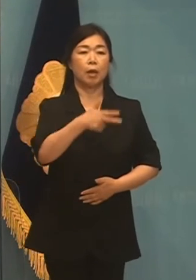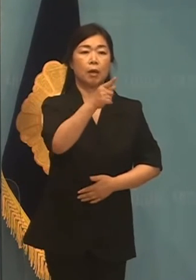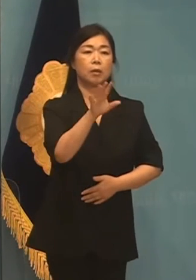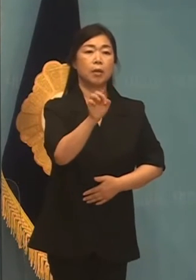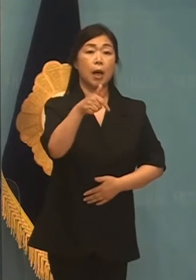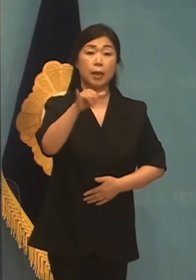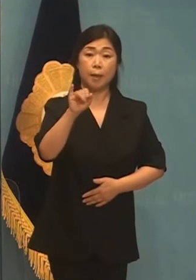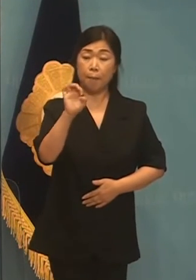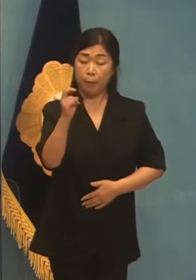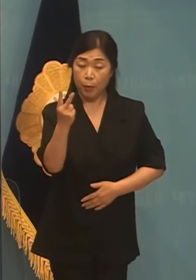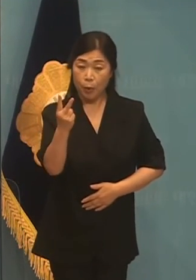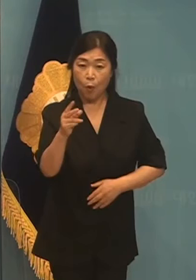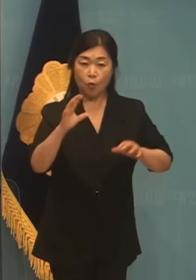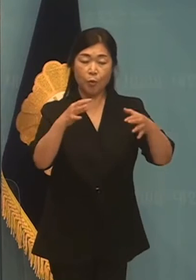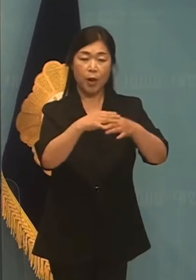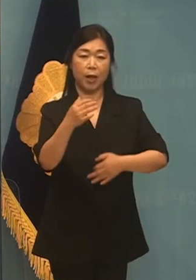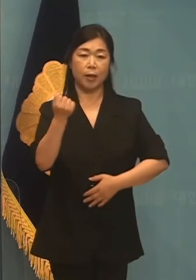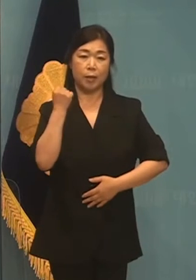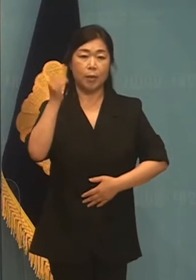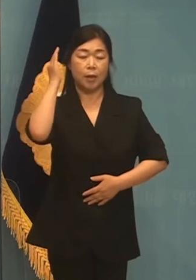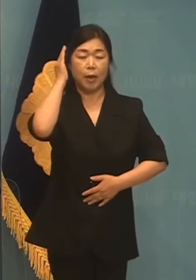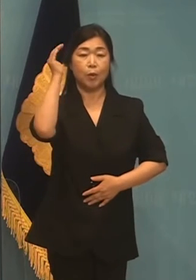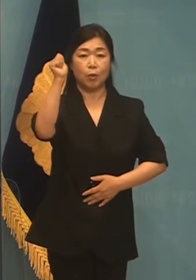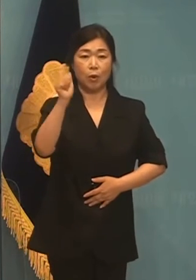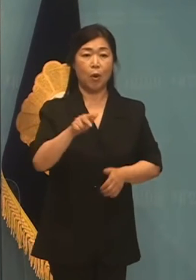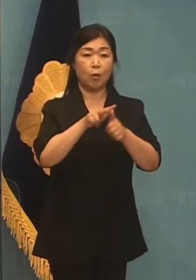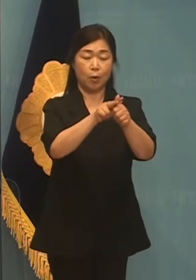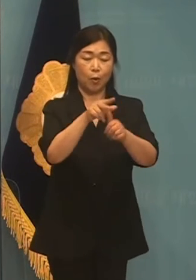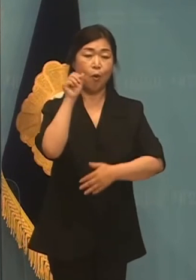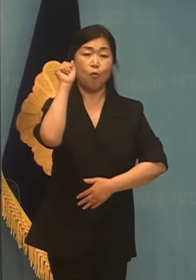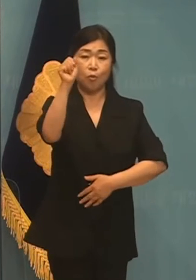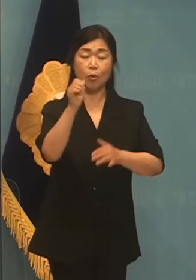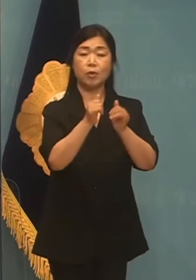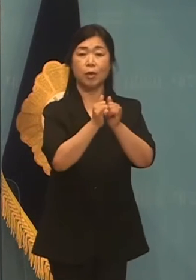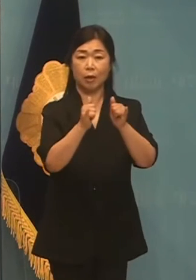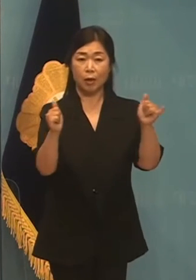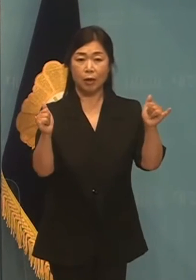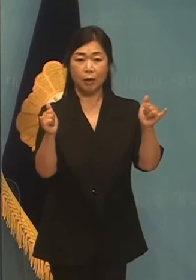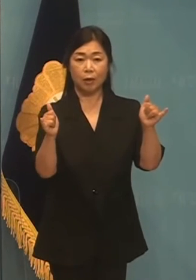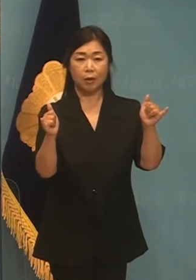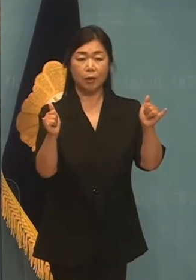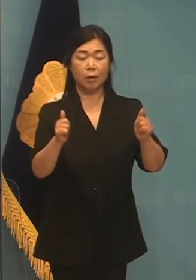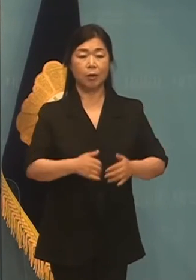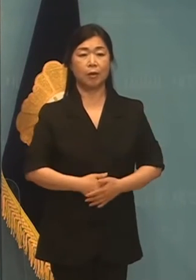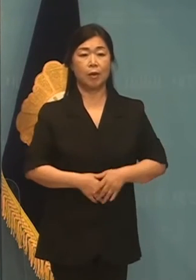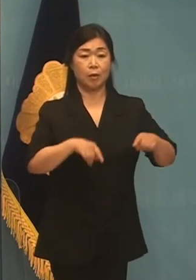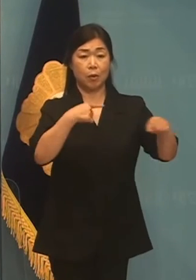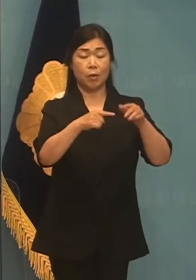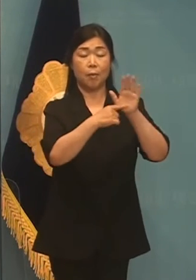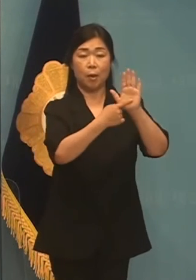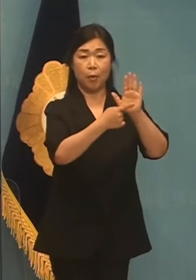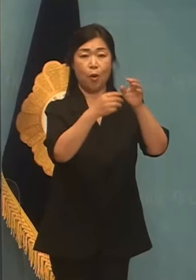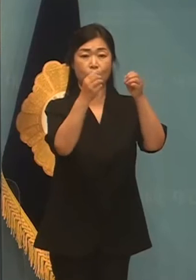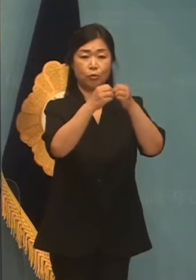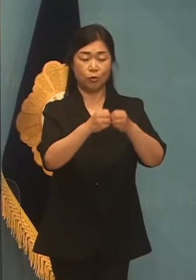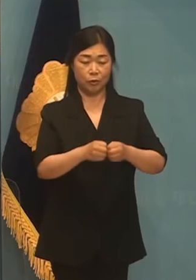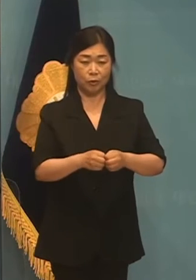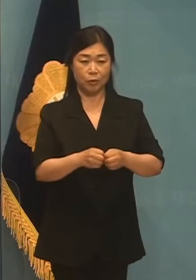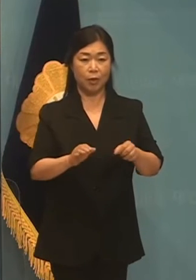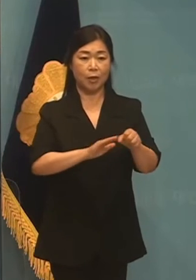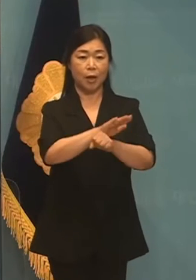장기표 국민의힘 대선 경선 후보 정책 발표문. 사랑하는 국민